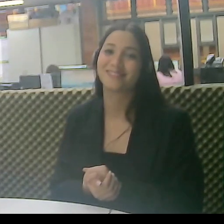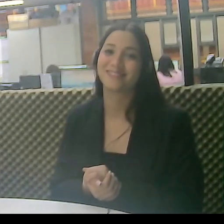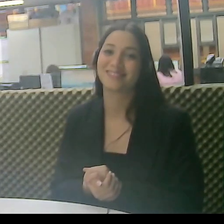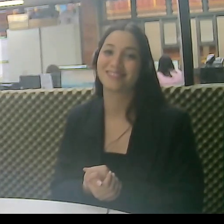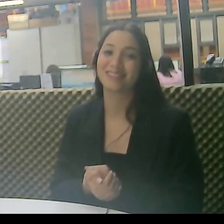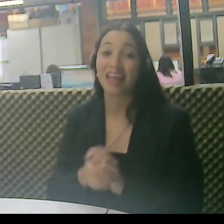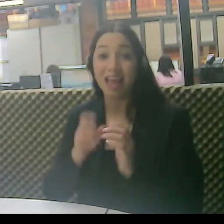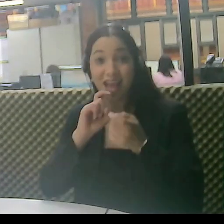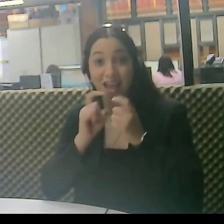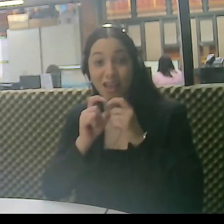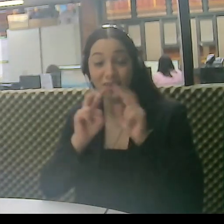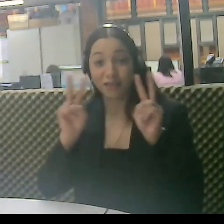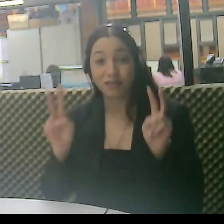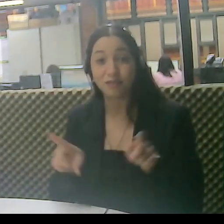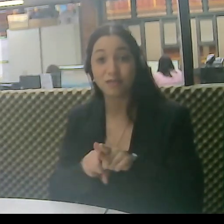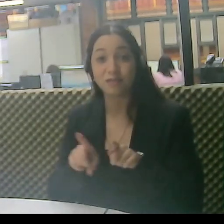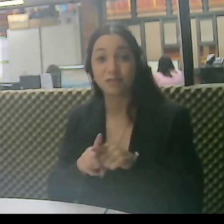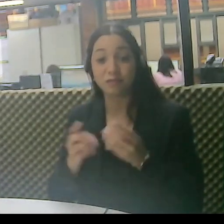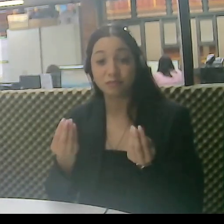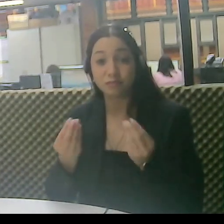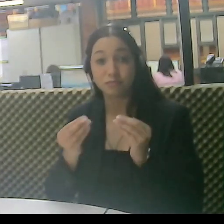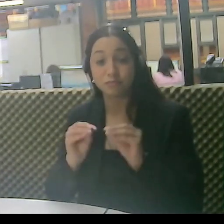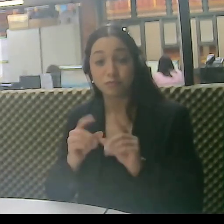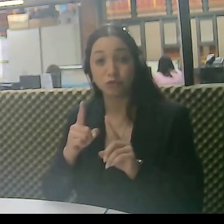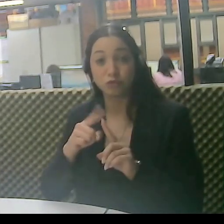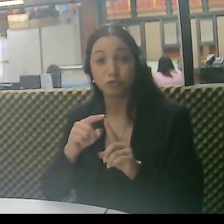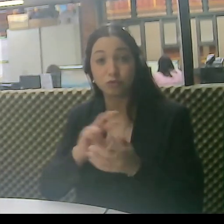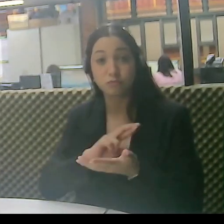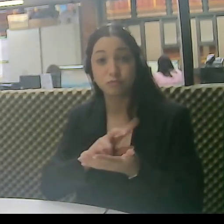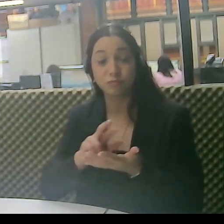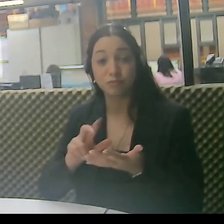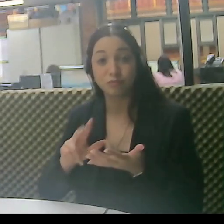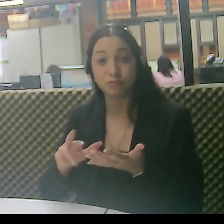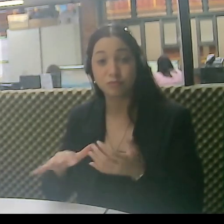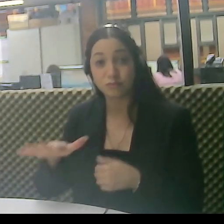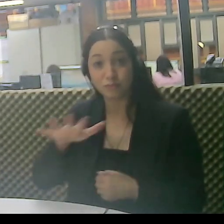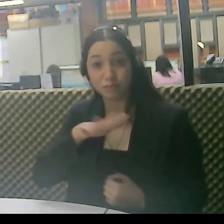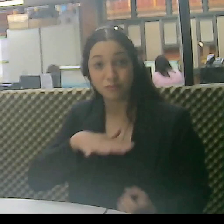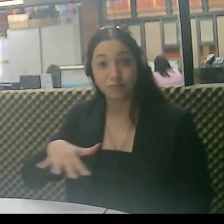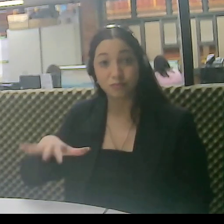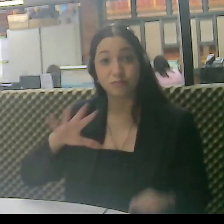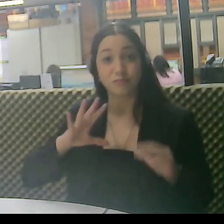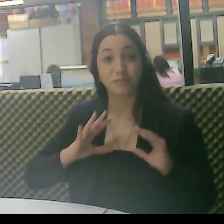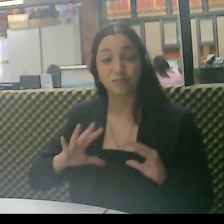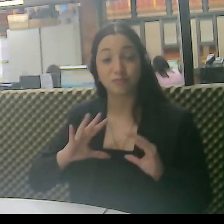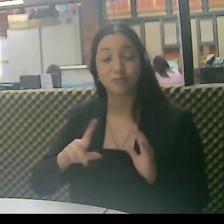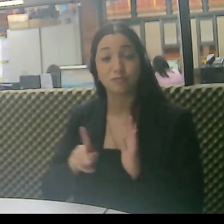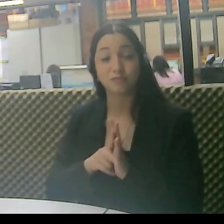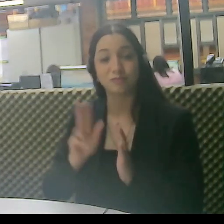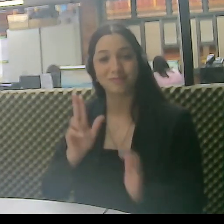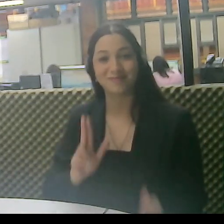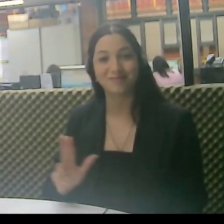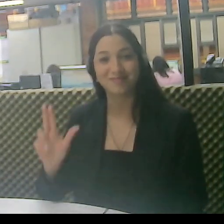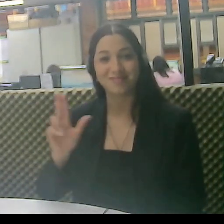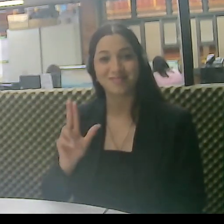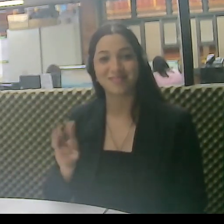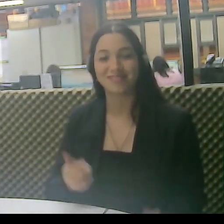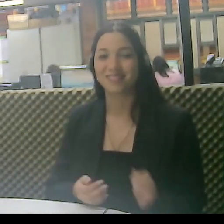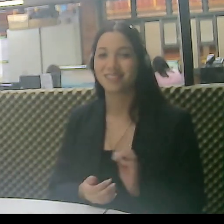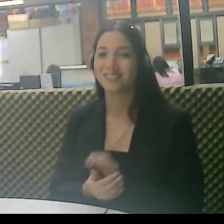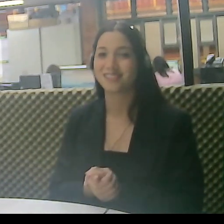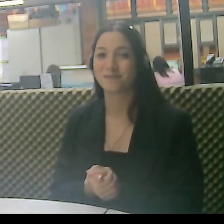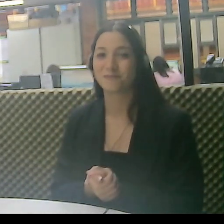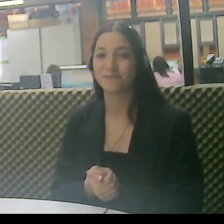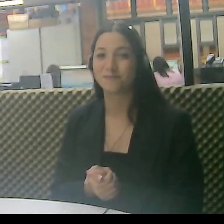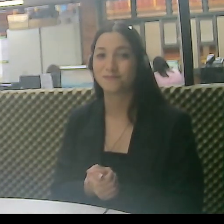A reunião abordou ainda a inserção das modalidades junto aos espaços e praças esportivas de Uberlândia.